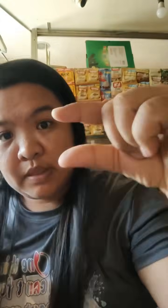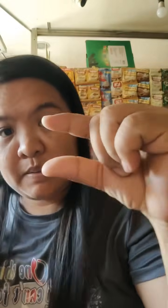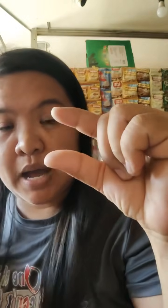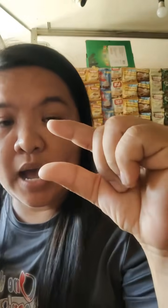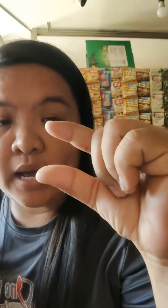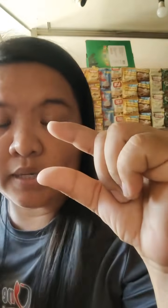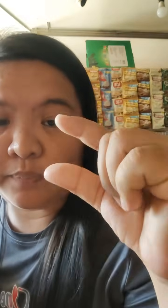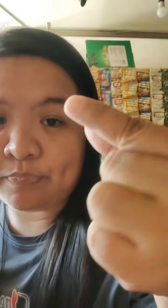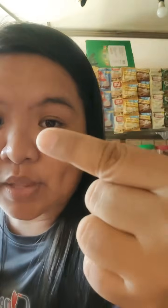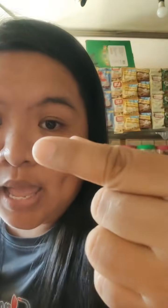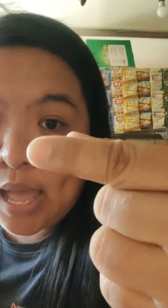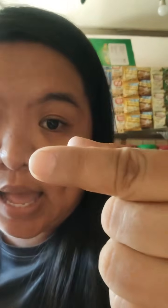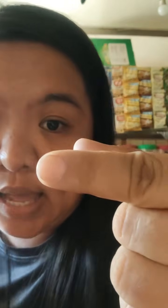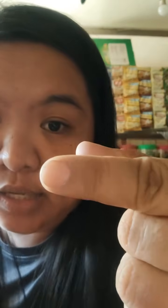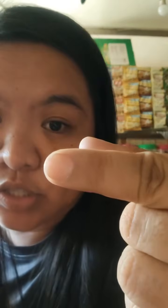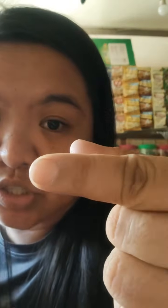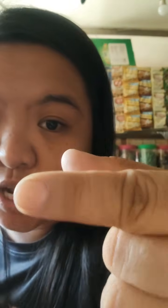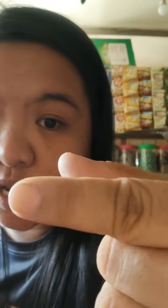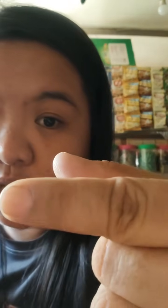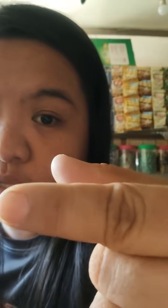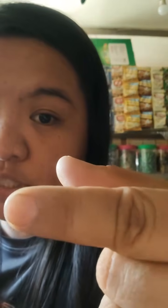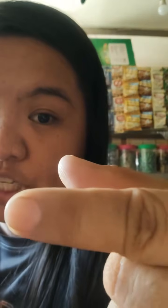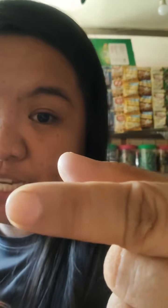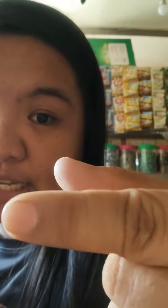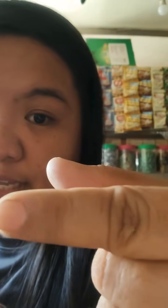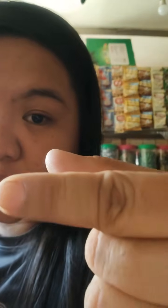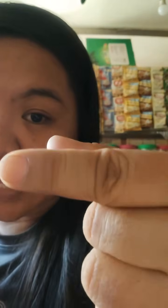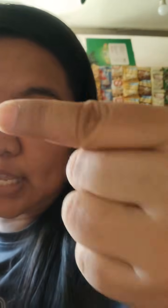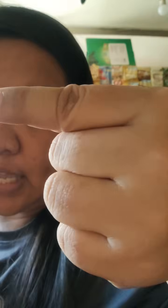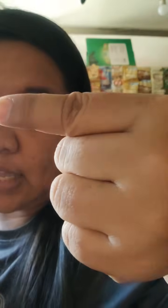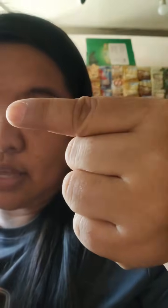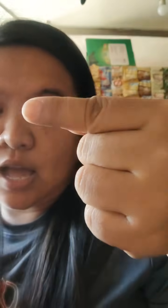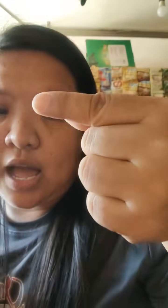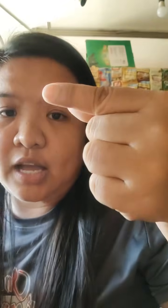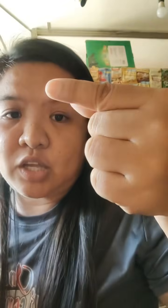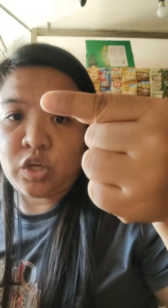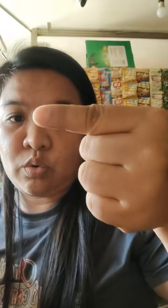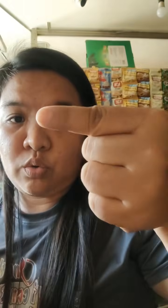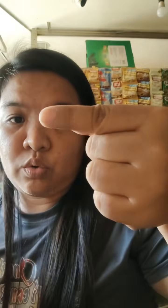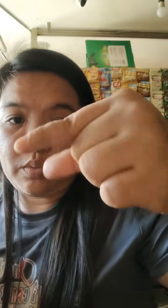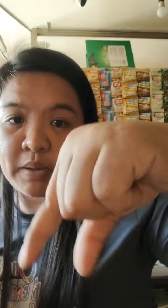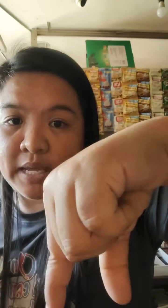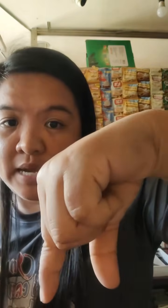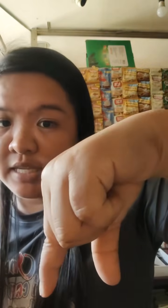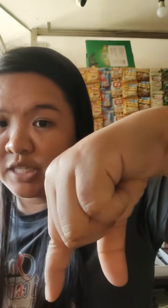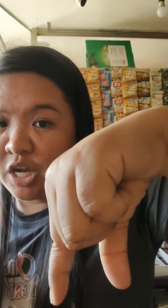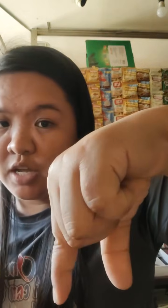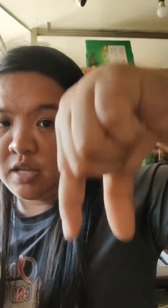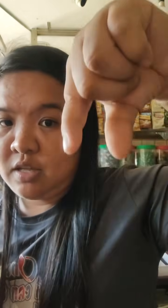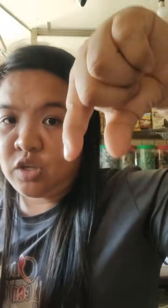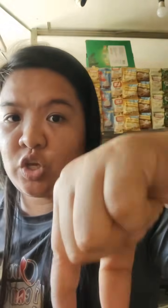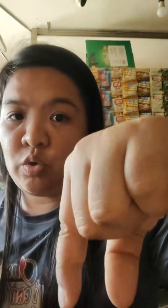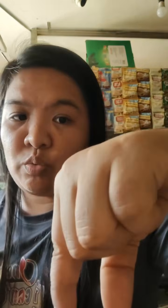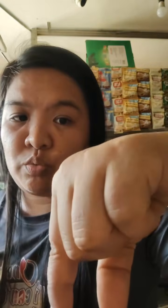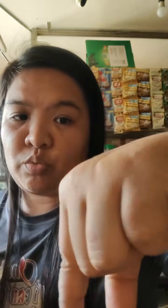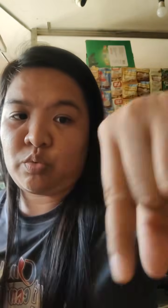Di ba ang G kay ingani. Ang Q kay ingana siya. Q.